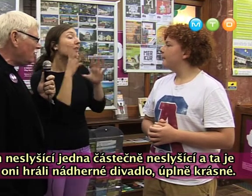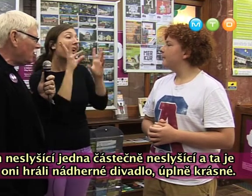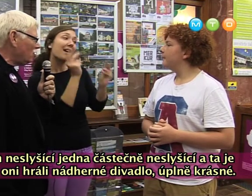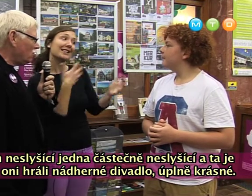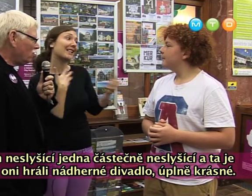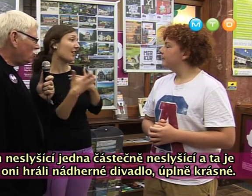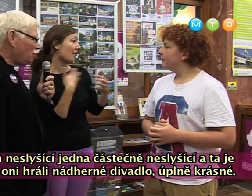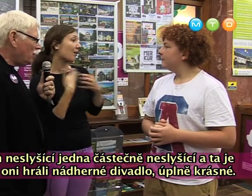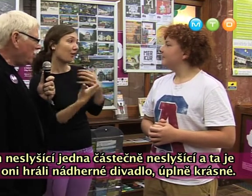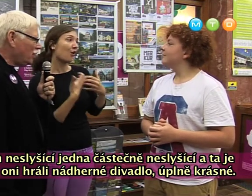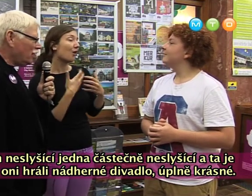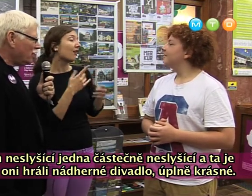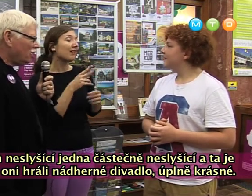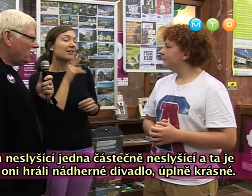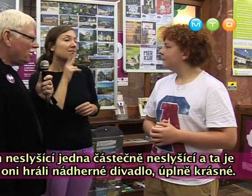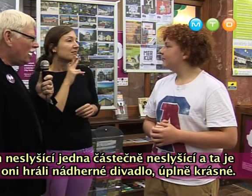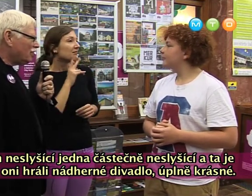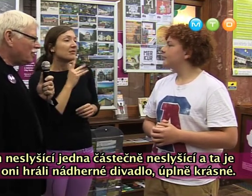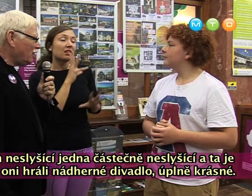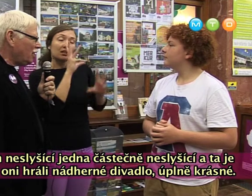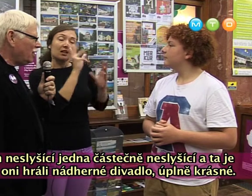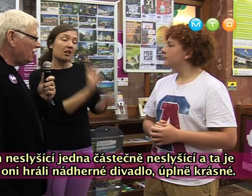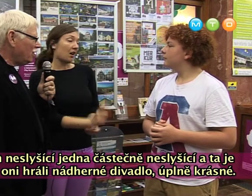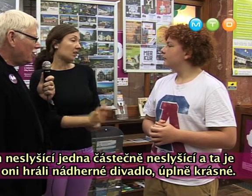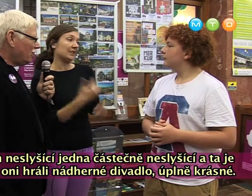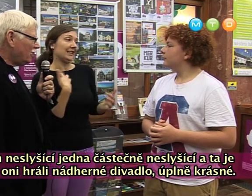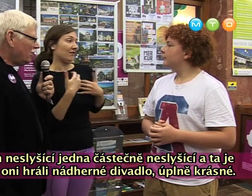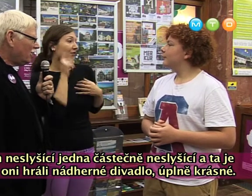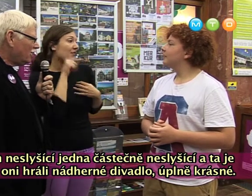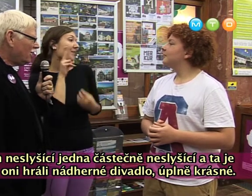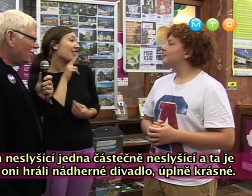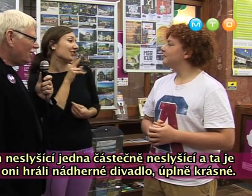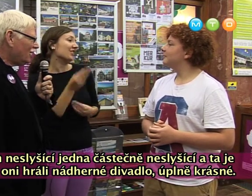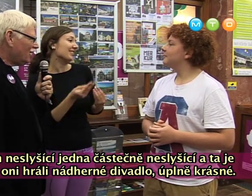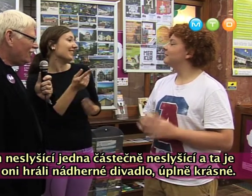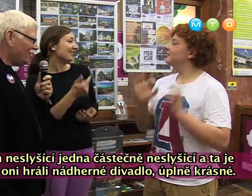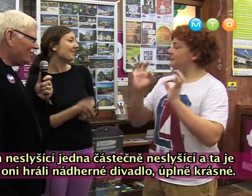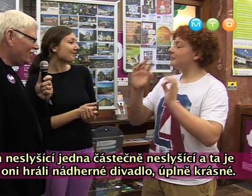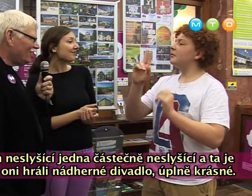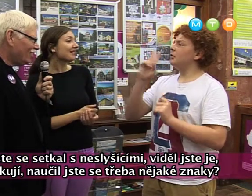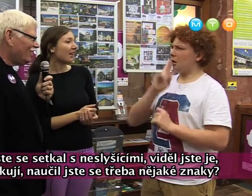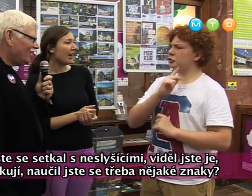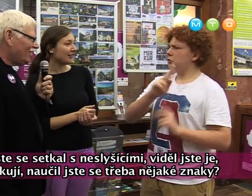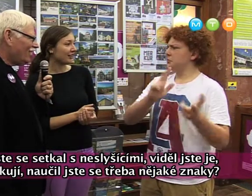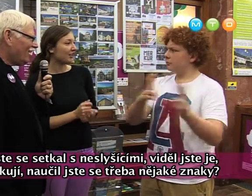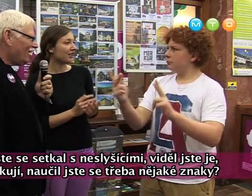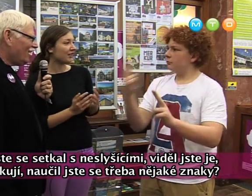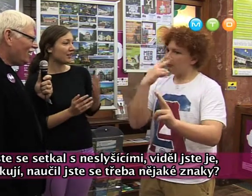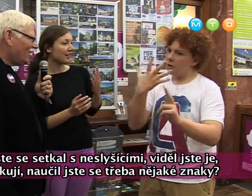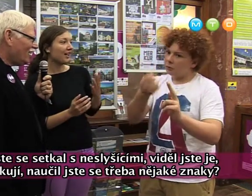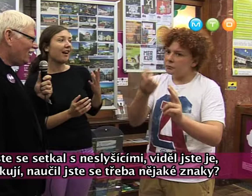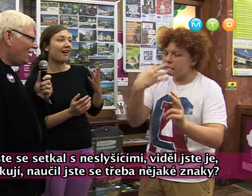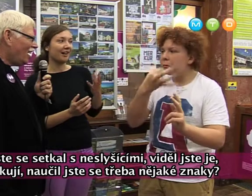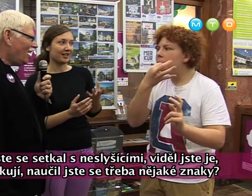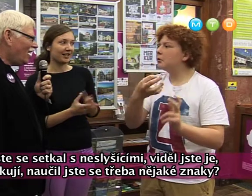nádherný divadlo, úplně krásný, jo. Aha, takže když jste